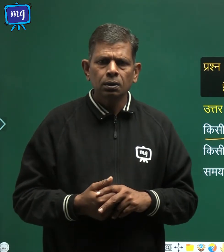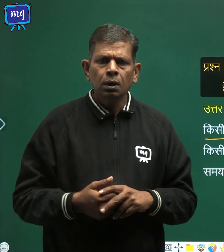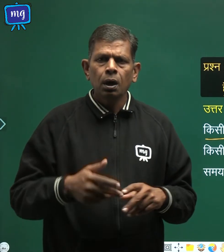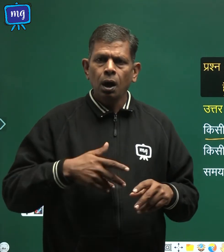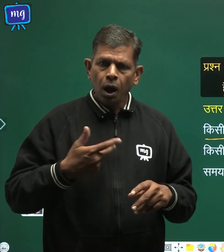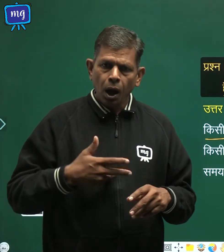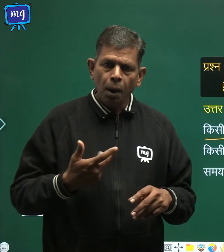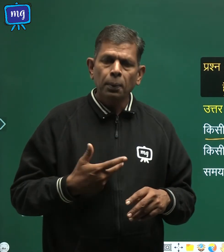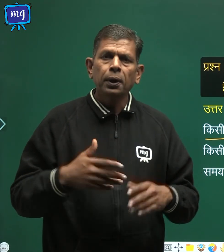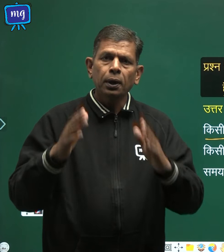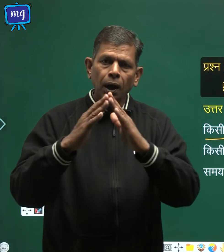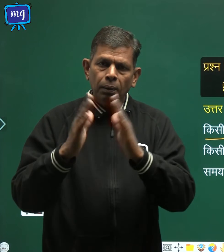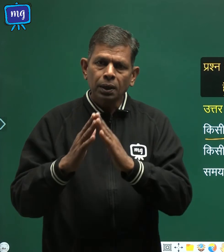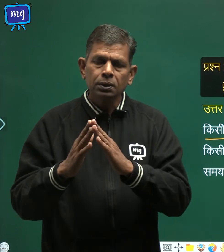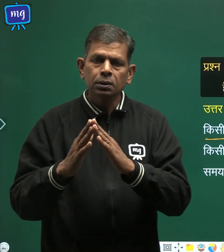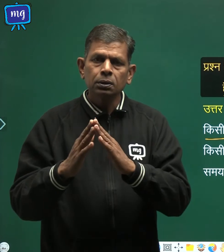अपने आवास से